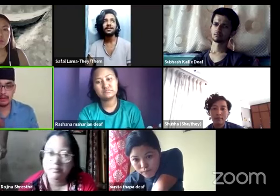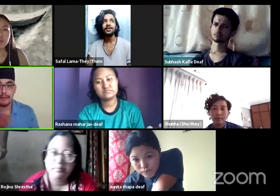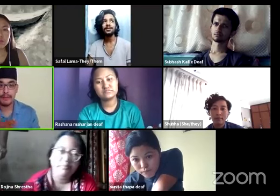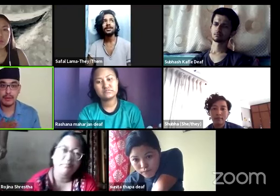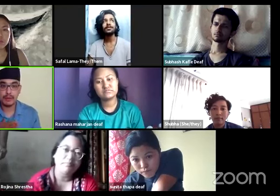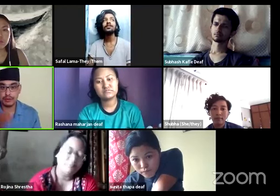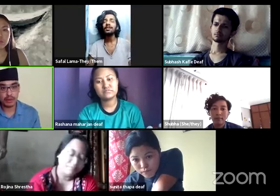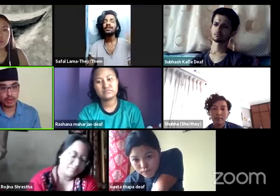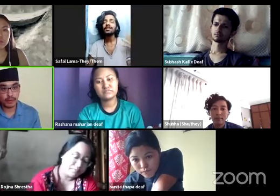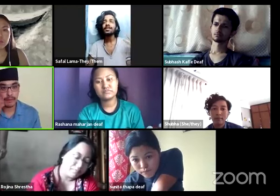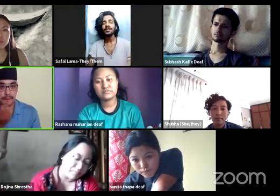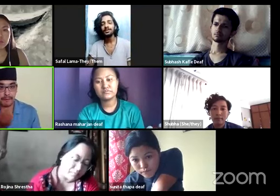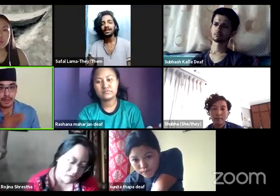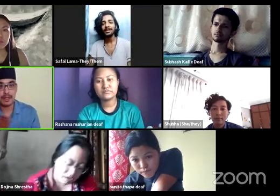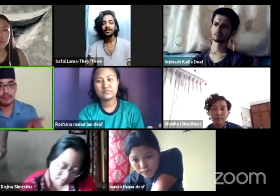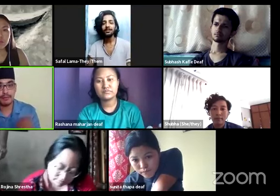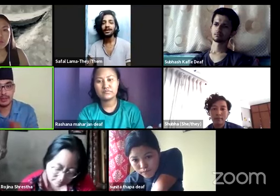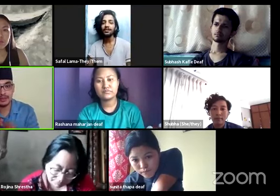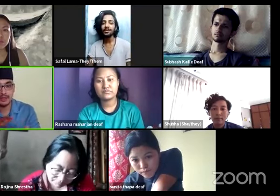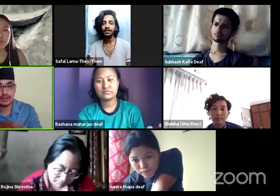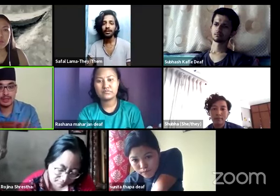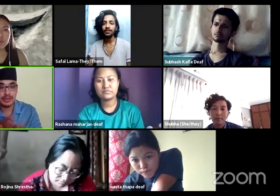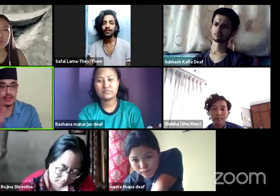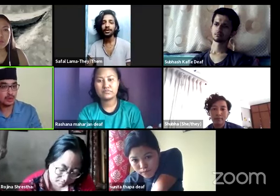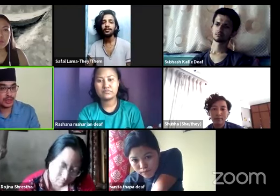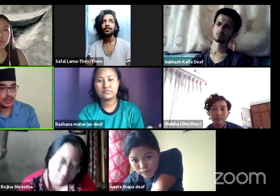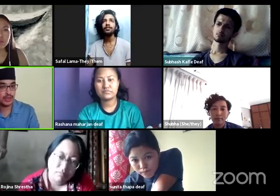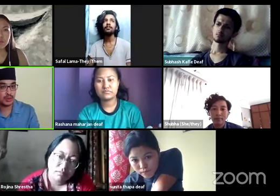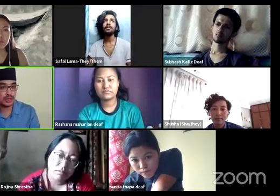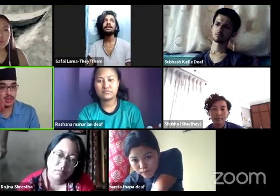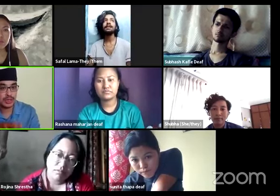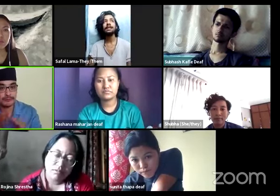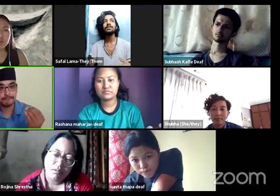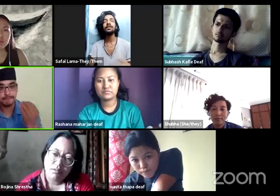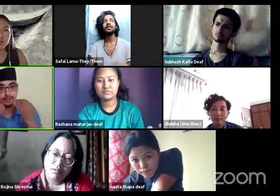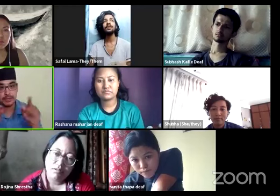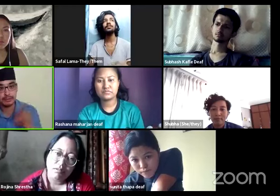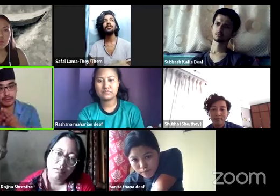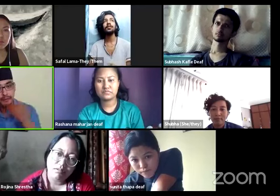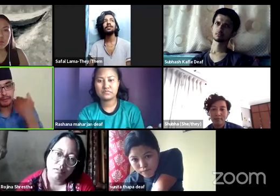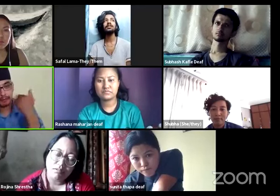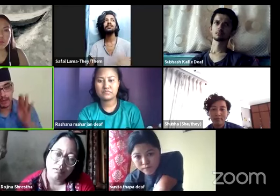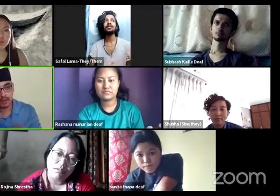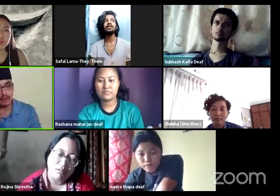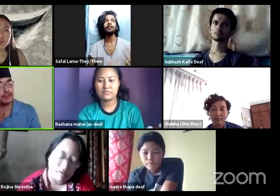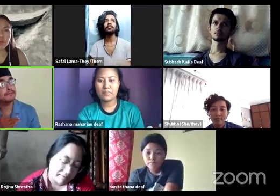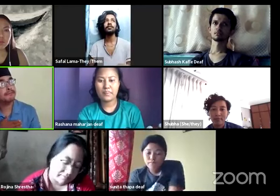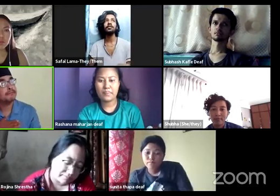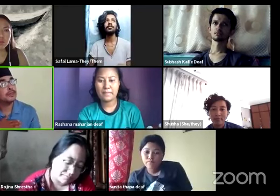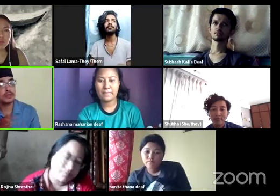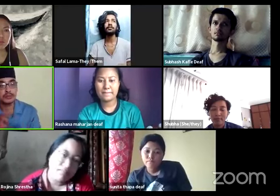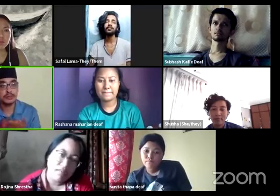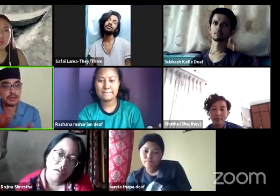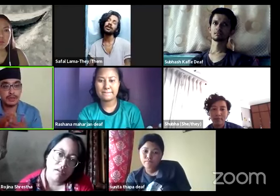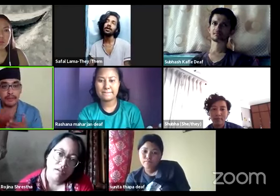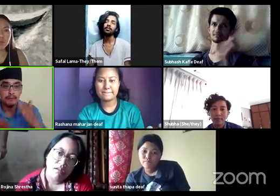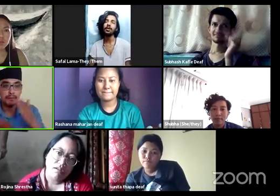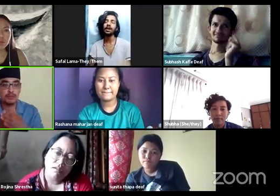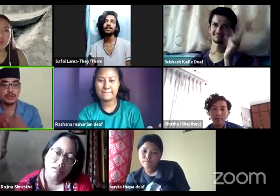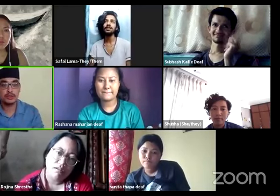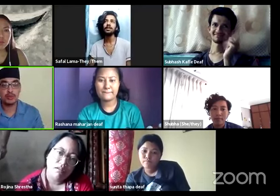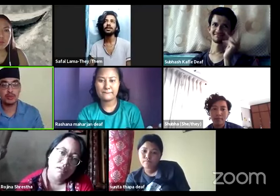एक्सपिरियन्स भन्नुभन्दा पनि मैले कति धेरै सुने है आज, मलाई कति कुरा पनि लर्निङ भयो. तर मैले के छुट्टा के फिल गरेपछि कति हाम्रो मुद्दाहरू